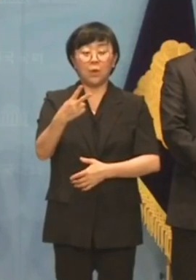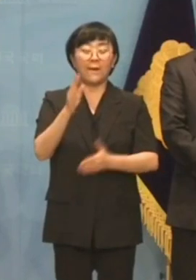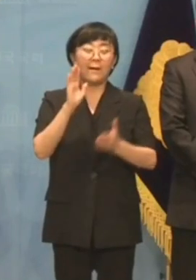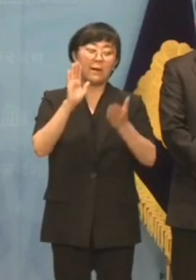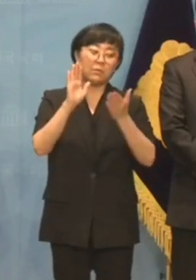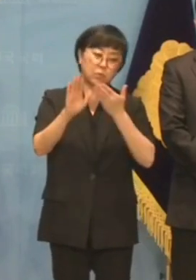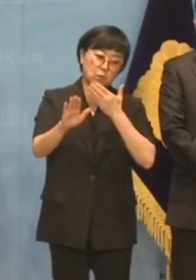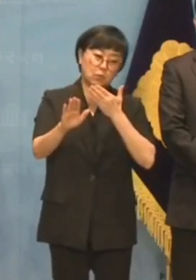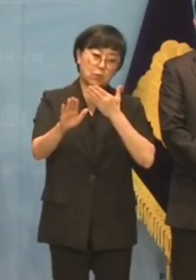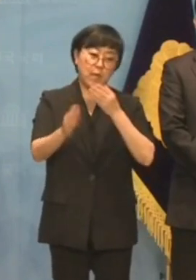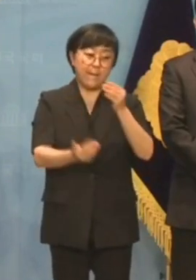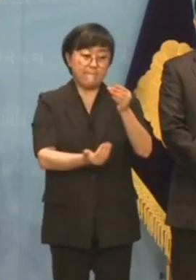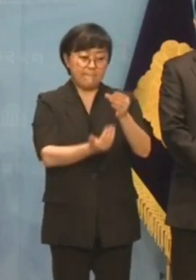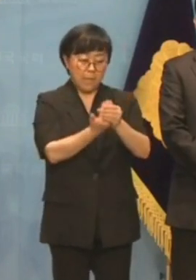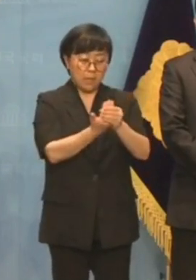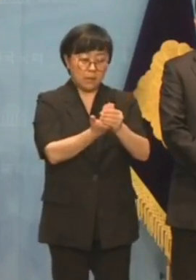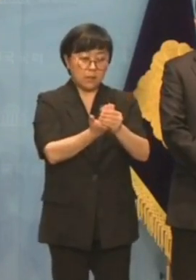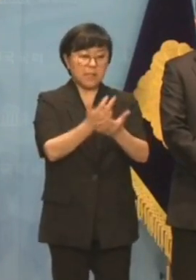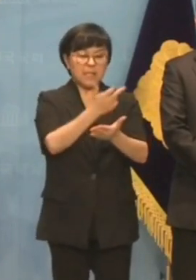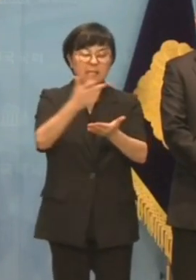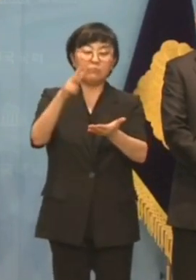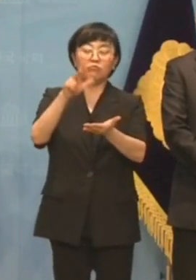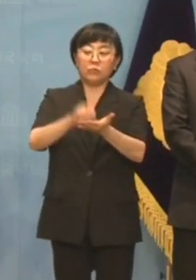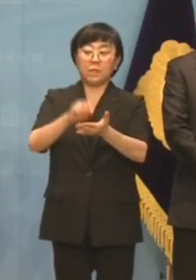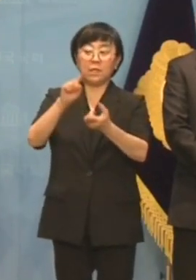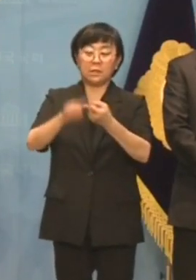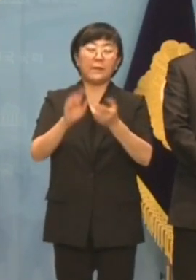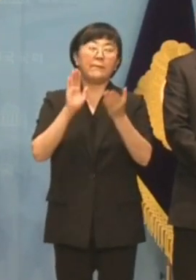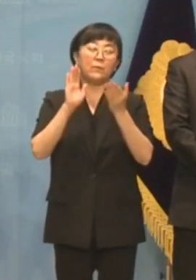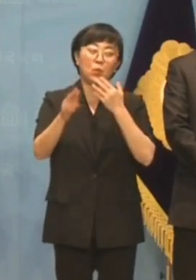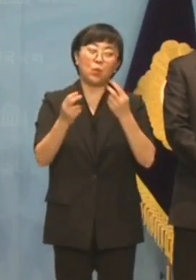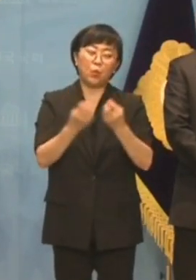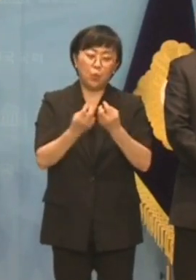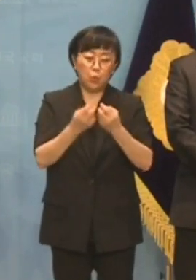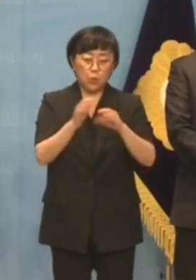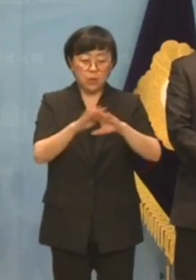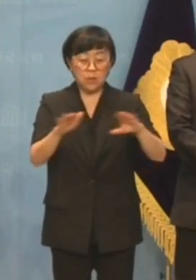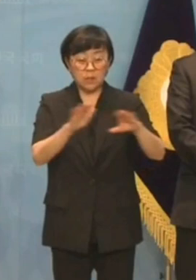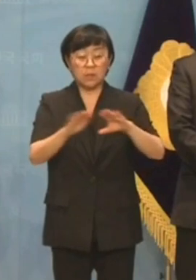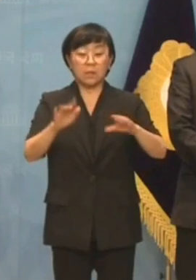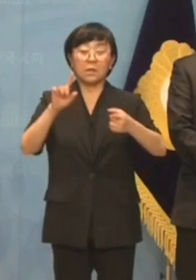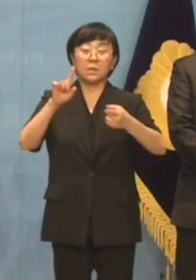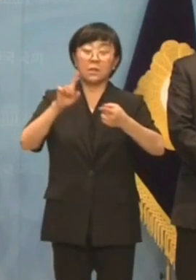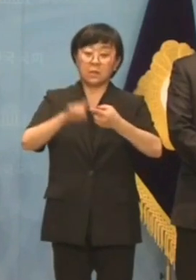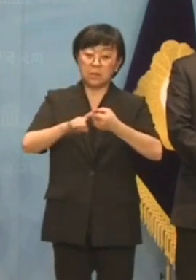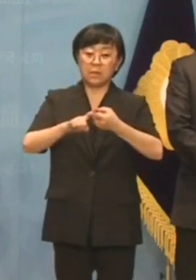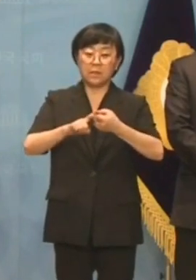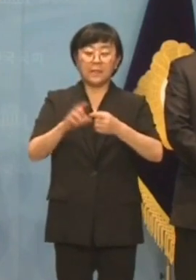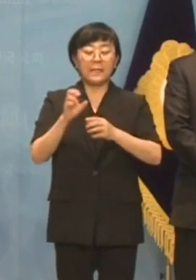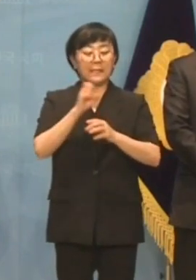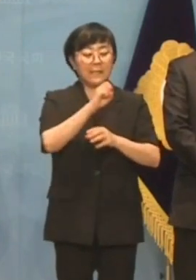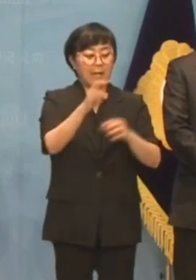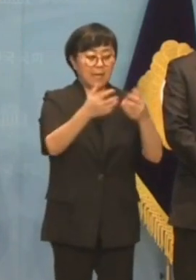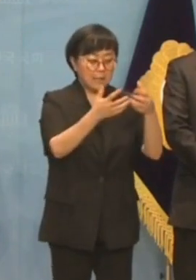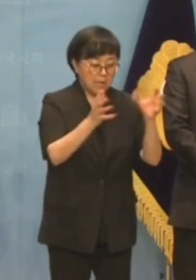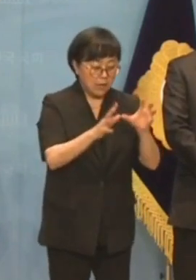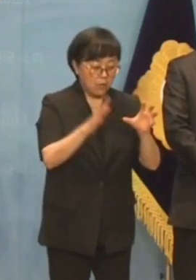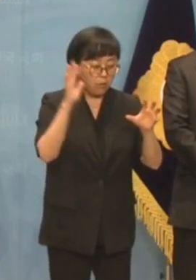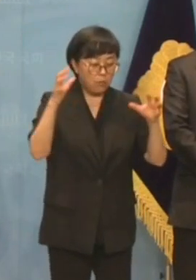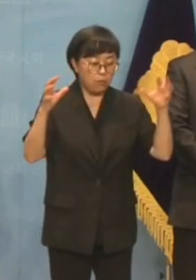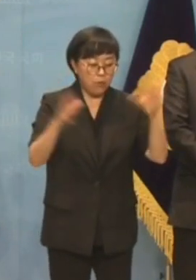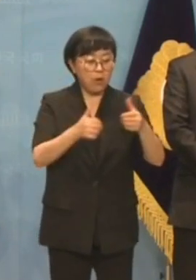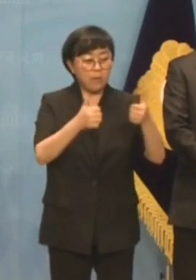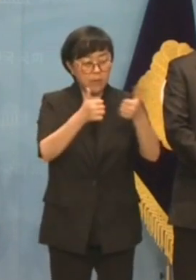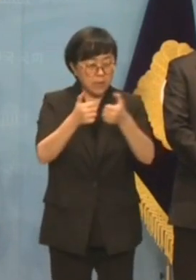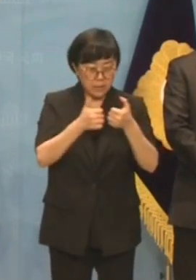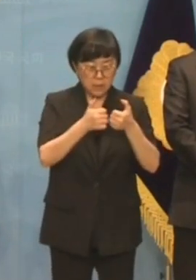앞으로 이렇게 불거진 이 큰 중차대한 문제에 대해서 어떻게 해결할지 야당과 머리를 맞대고 논의를